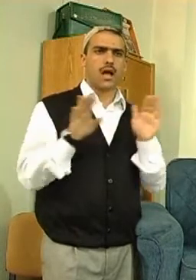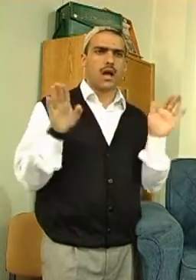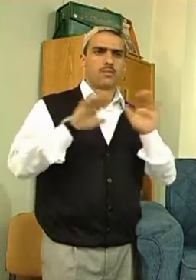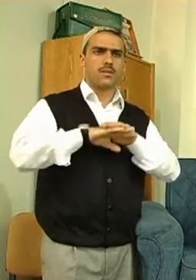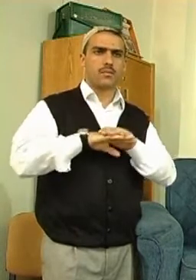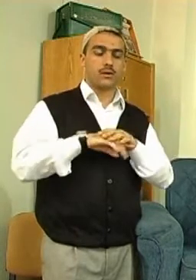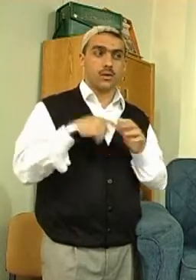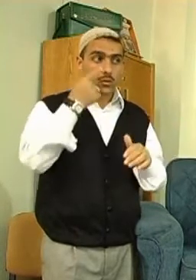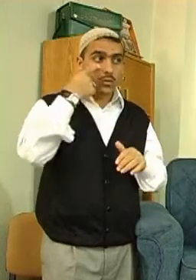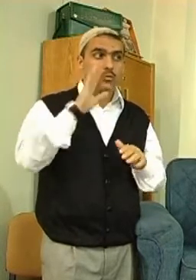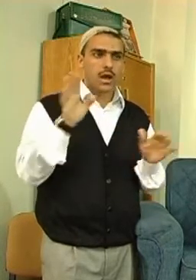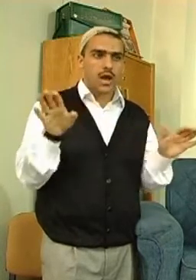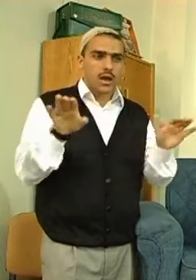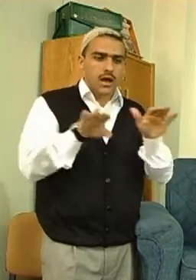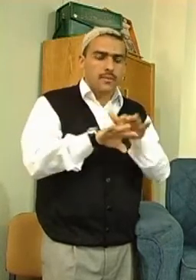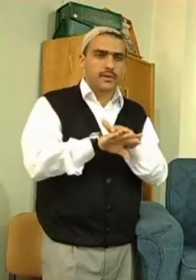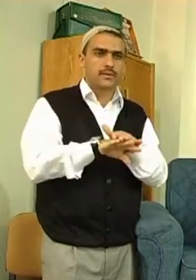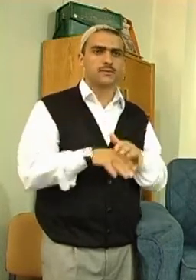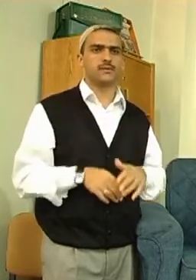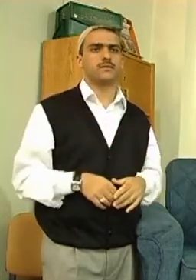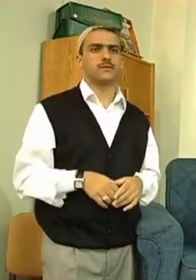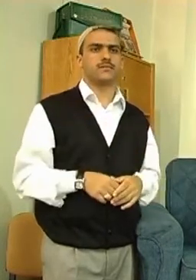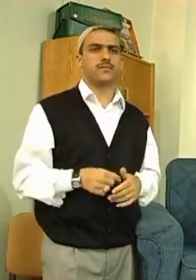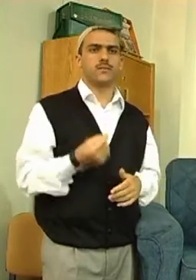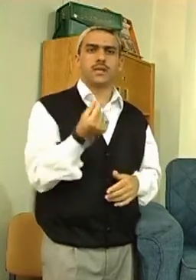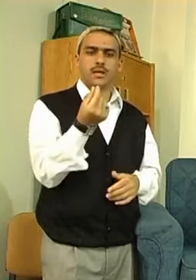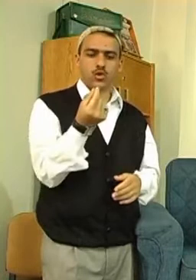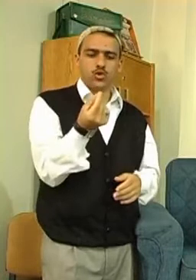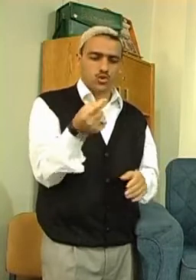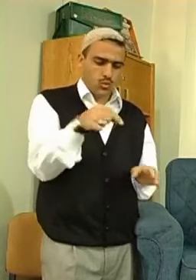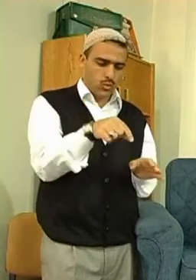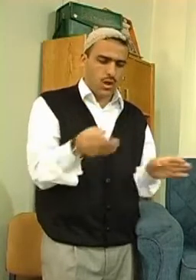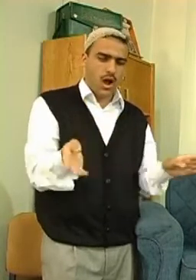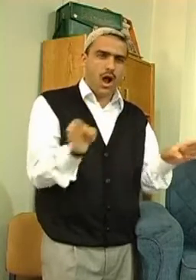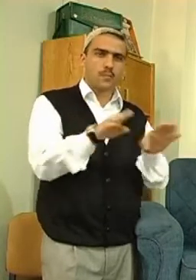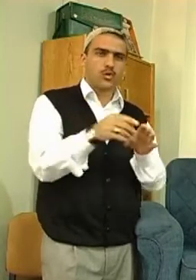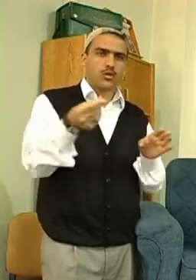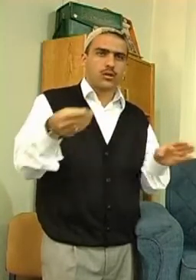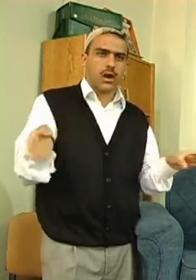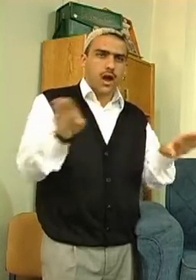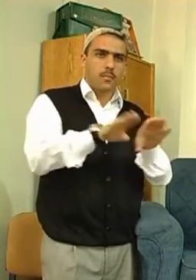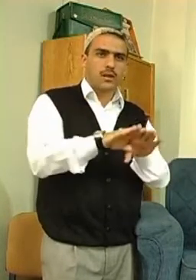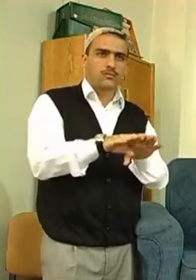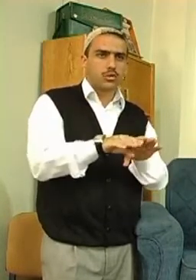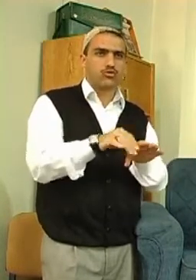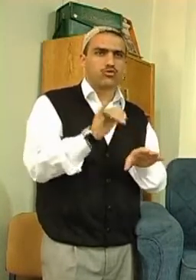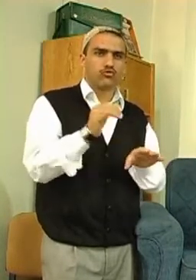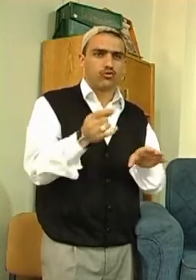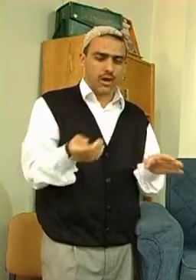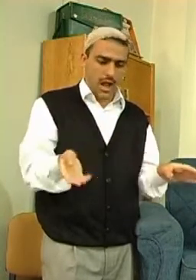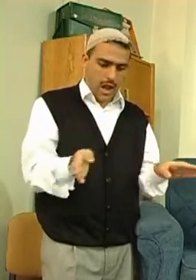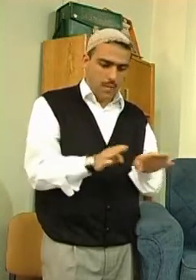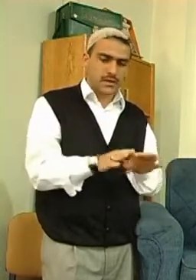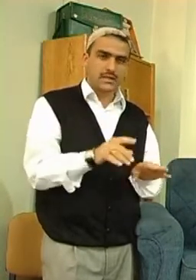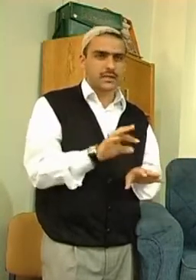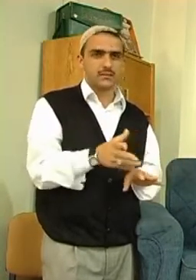Örtmek. Yani tarlaya tohum ekiyorsunuz, üzerine örtüyorsunuz. Bunun için yanlış anlaşılmasın yani, çiftçilerin